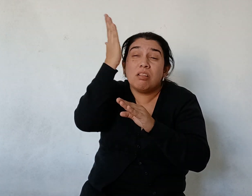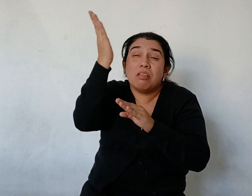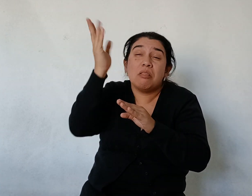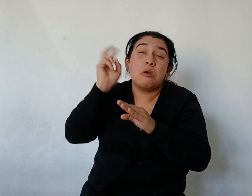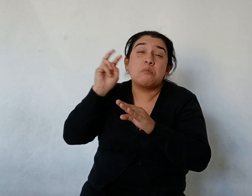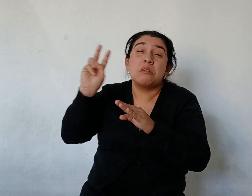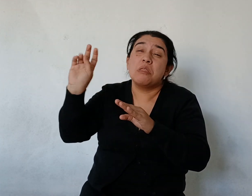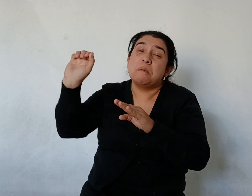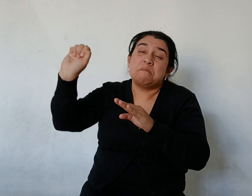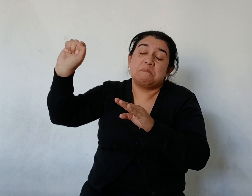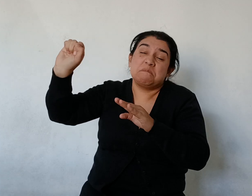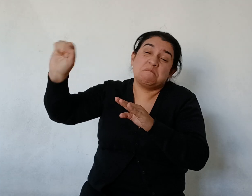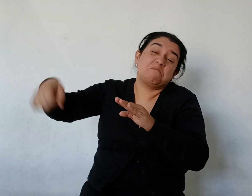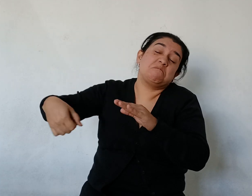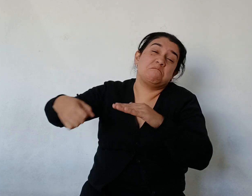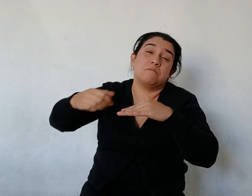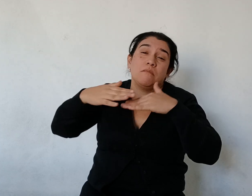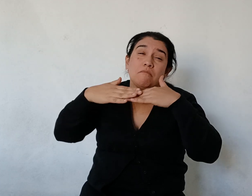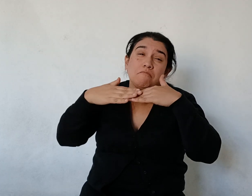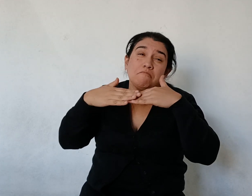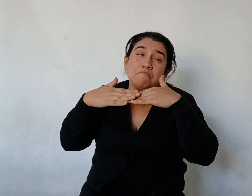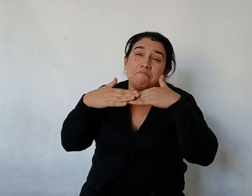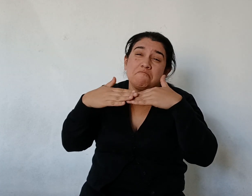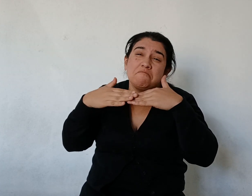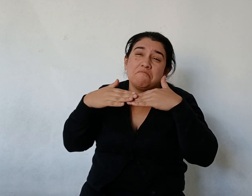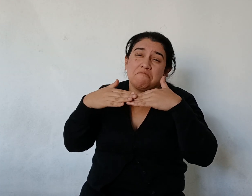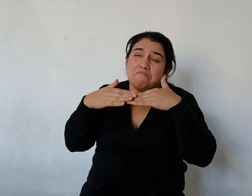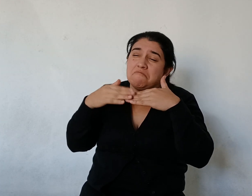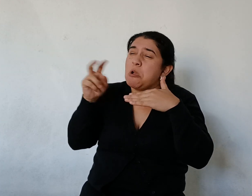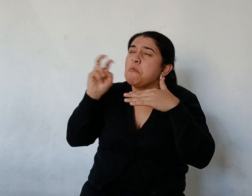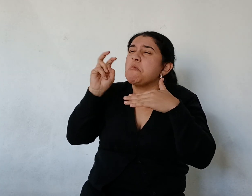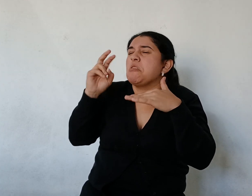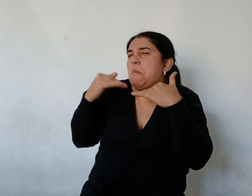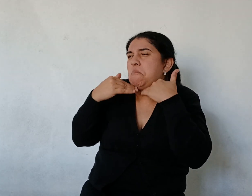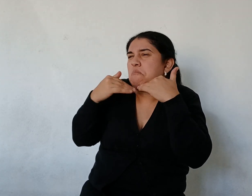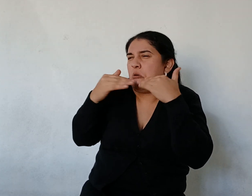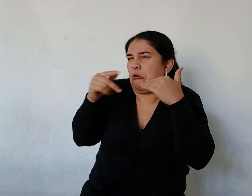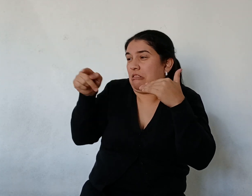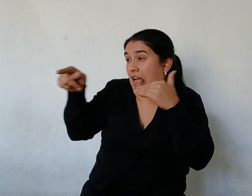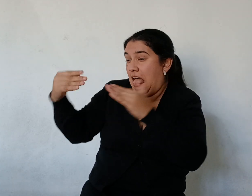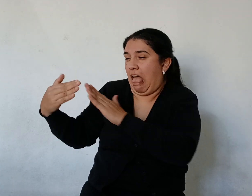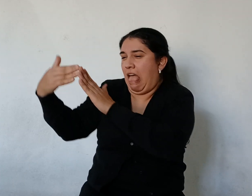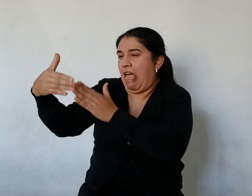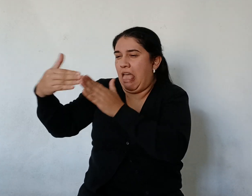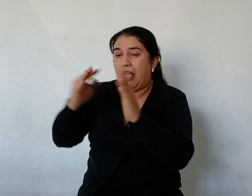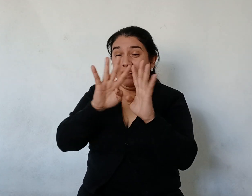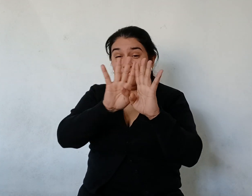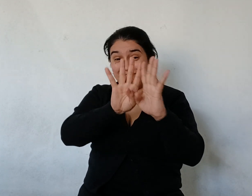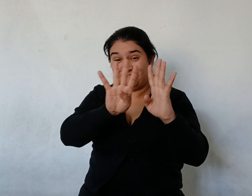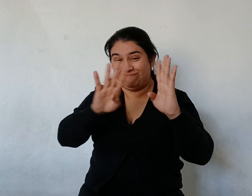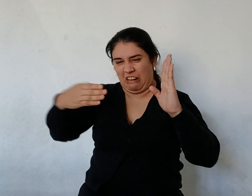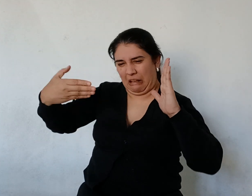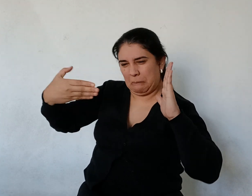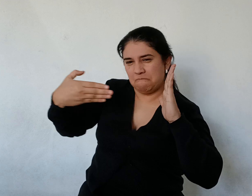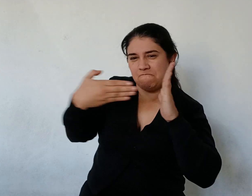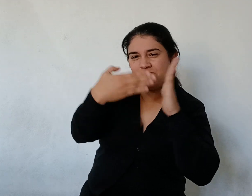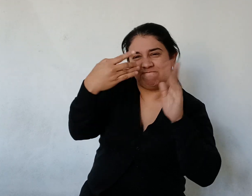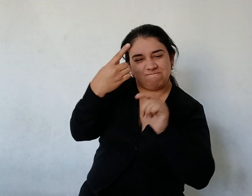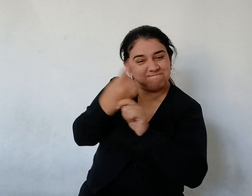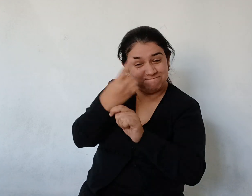Podía hacer todo el ruido que quisiera Por allí no iba a pasar En efecto El